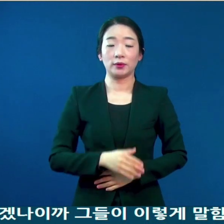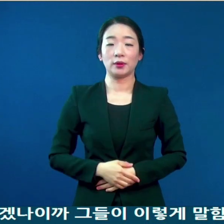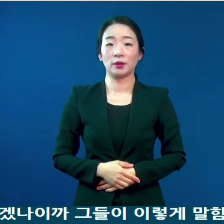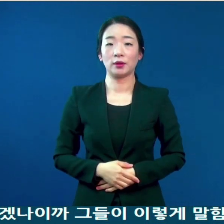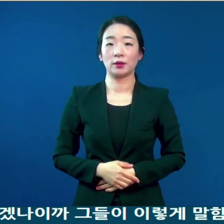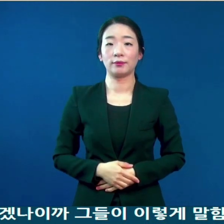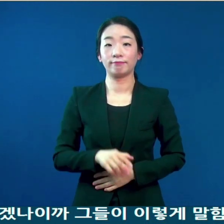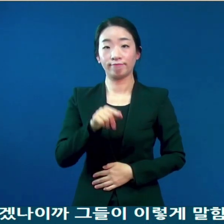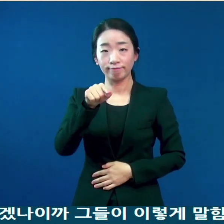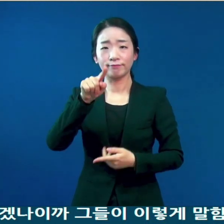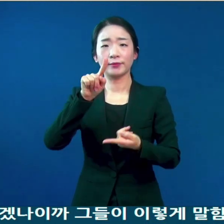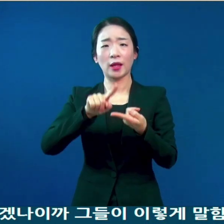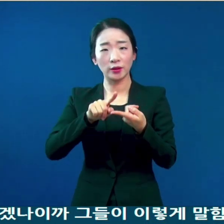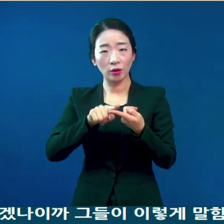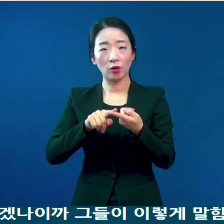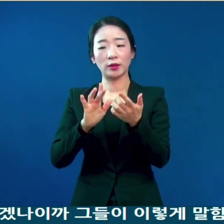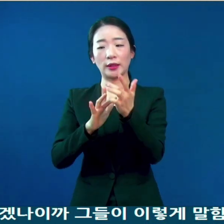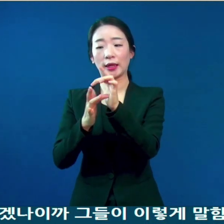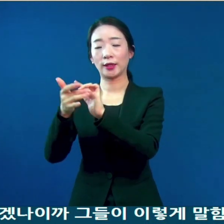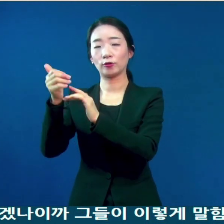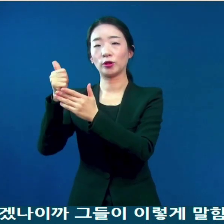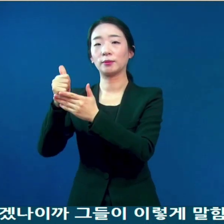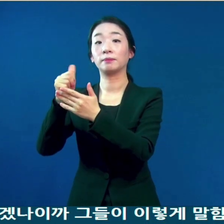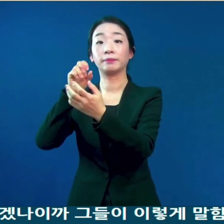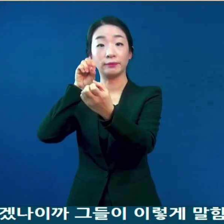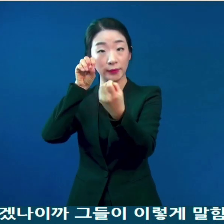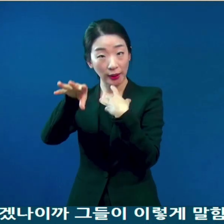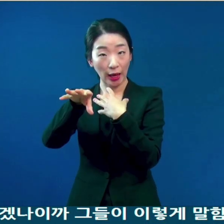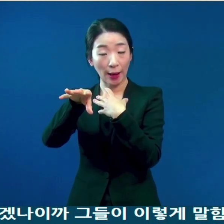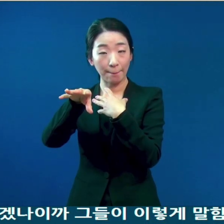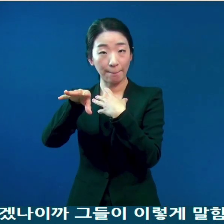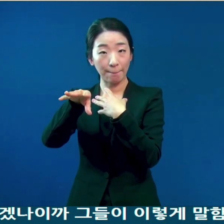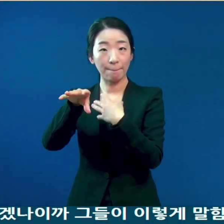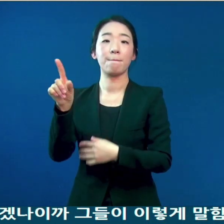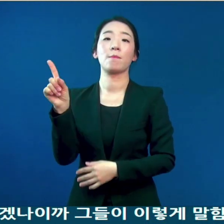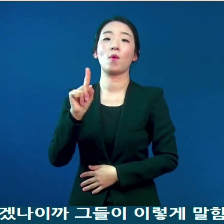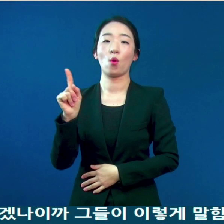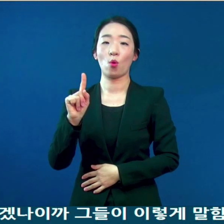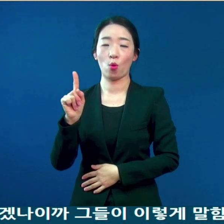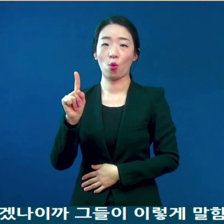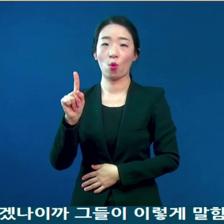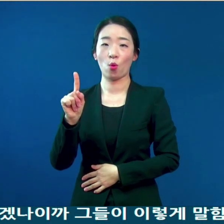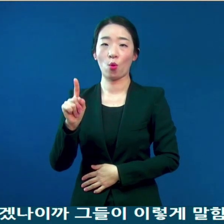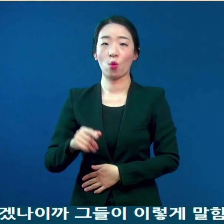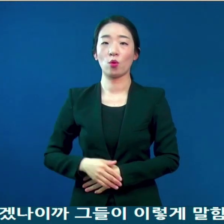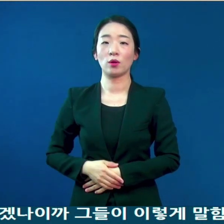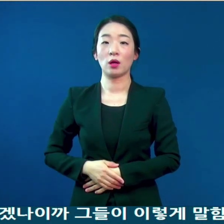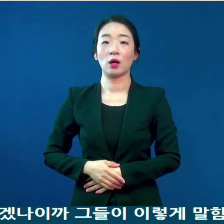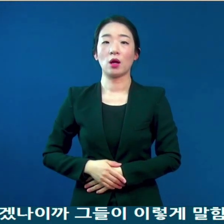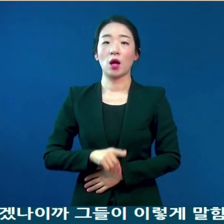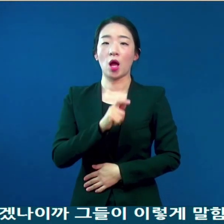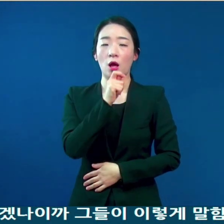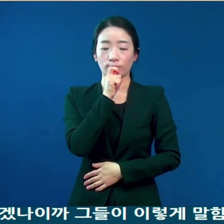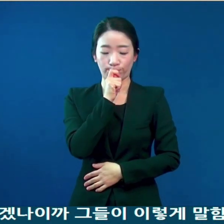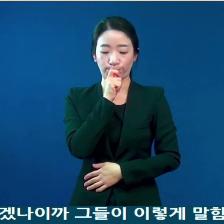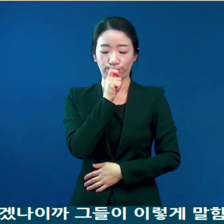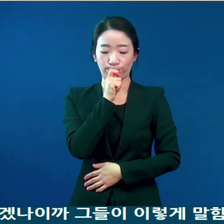대해서 예수님께서 답변을 하시는 거죠. 처음 답변은 아무 말씀도 안